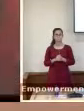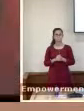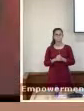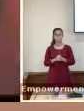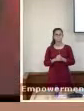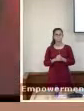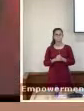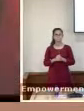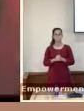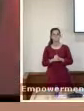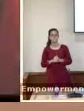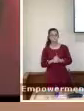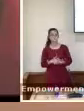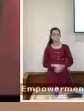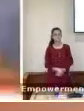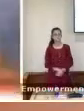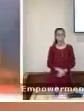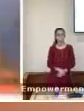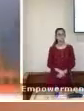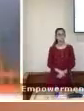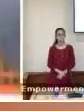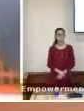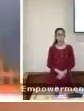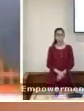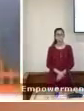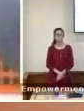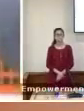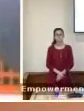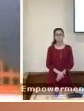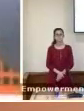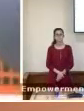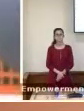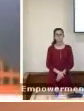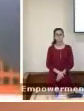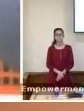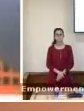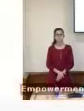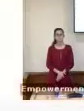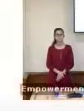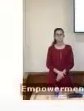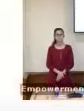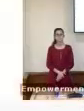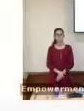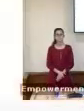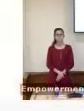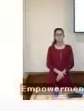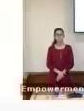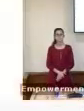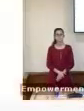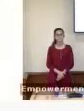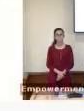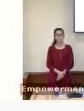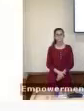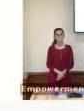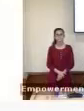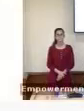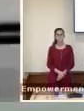सहायता कार्यक्रम, ब्रेल सहायक उपकरणों, ब्रेल और बड़े अक्षरों वाली प्रिंट पुस्तकों का उत्पादन